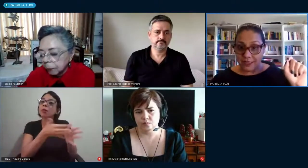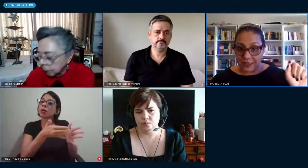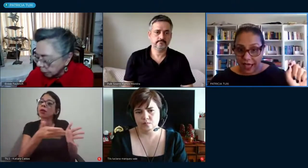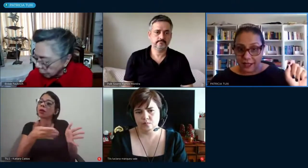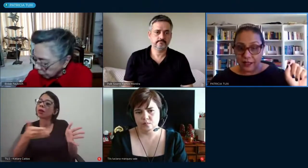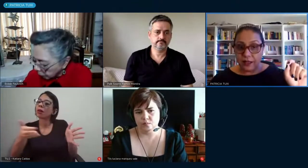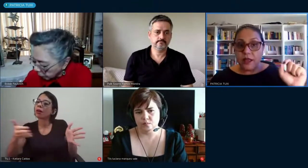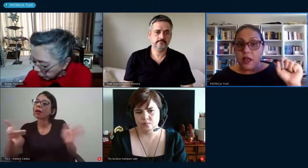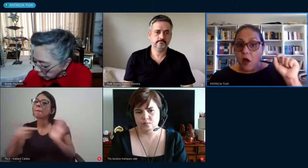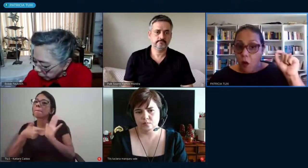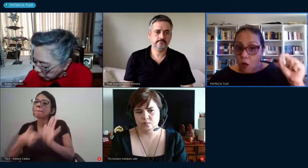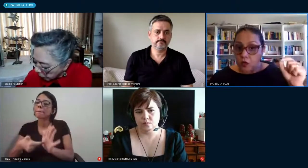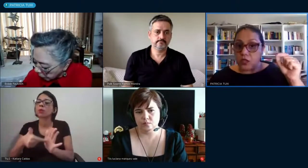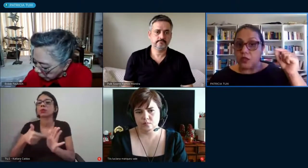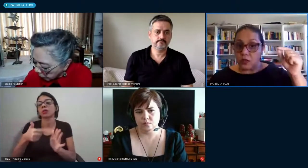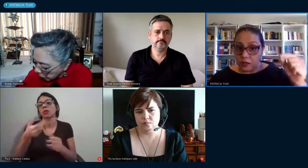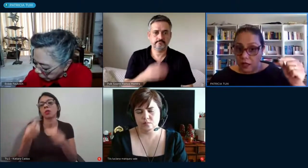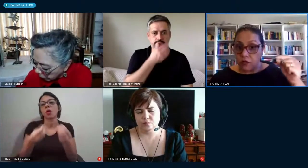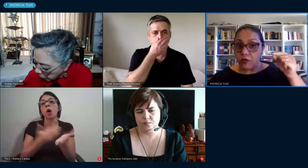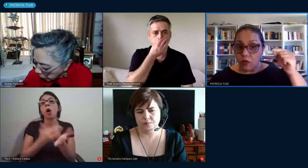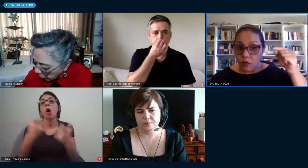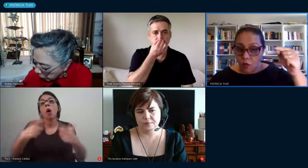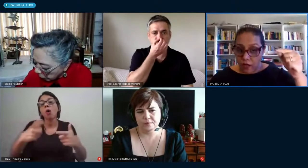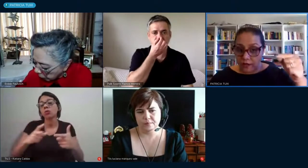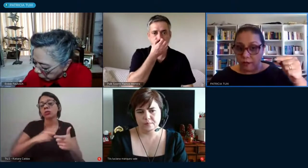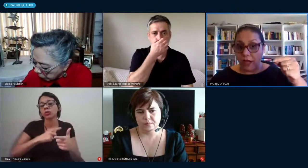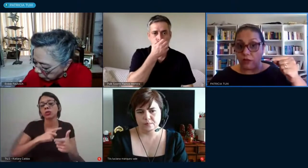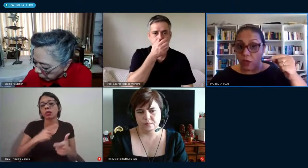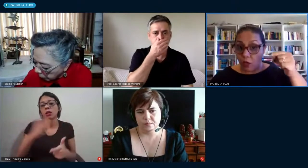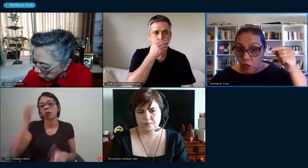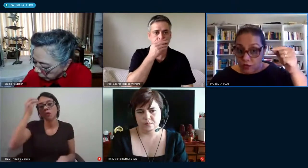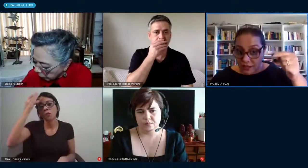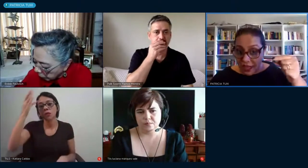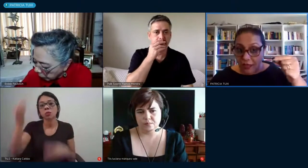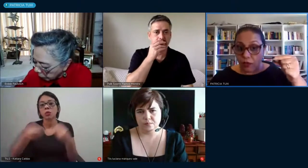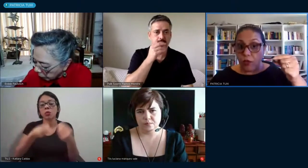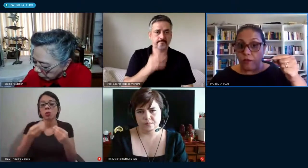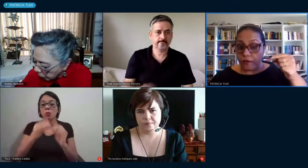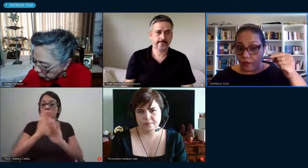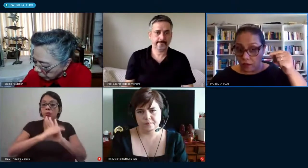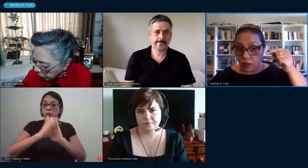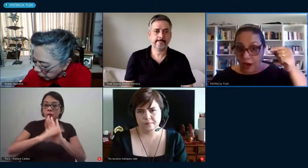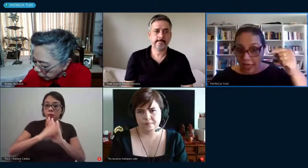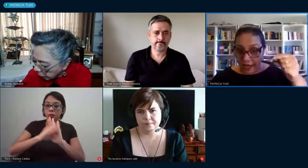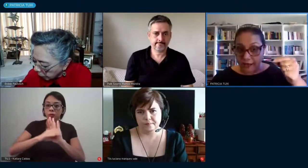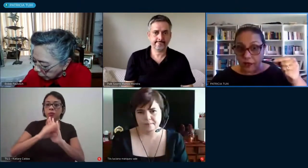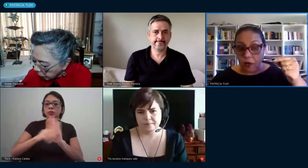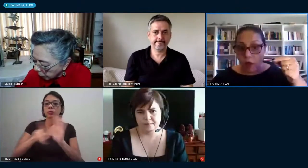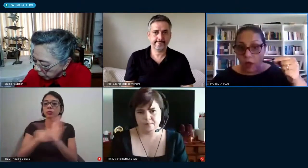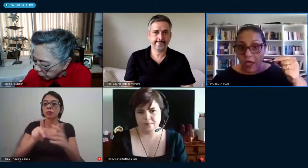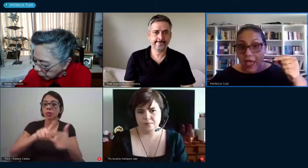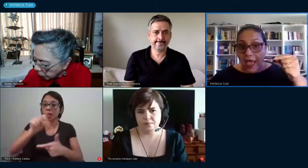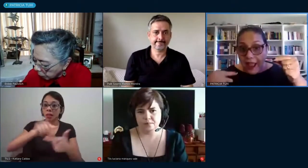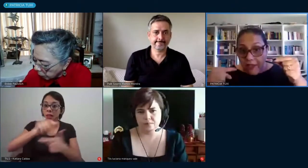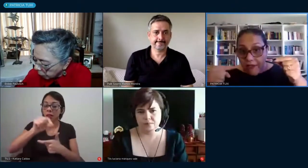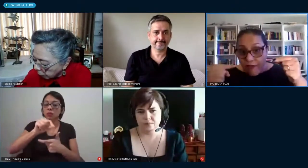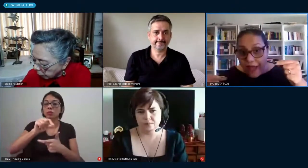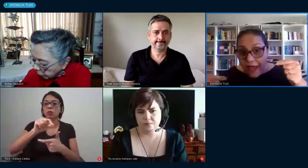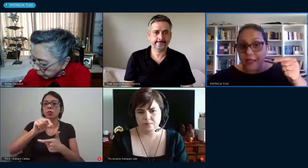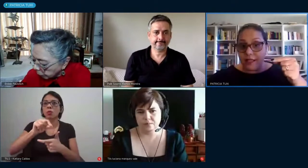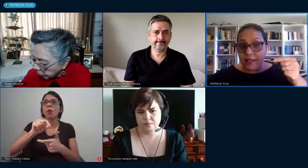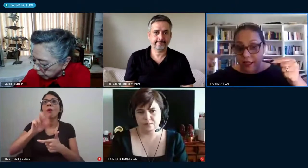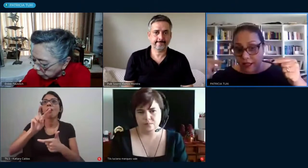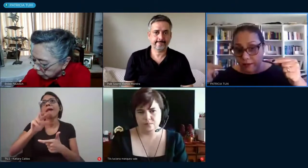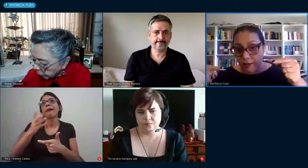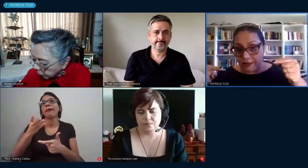lexical sinalizada, onde nós temos um conhecimento de que o conceito do léxico, ele